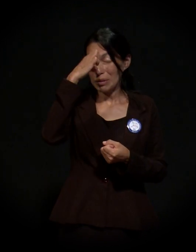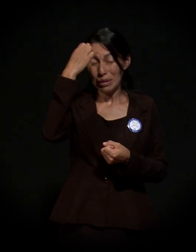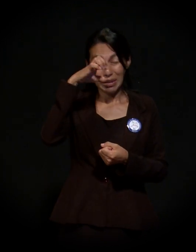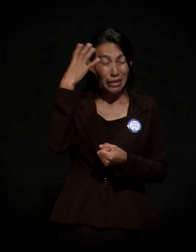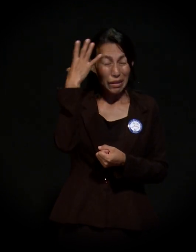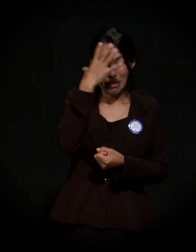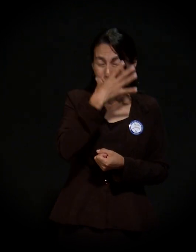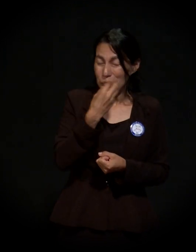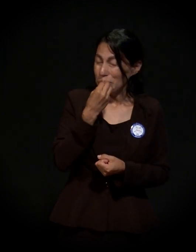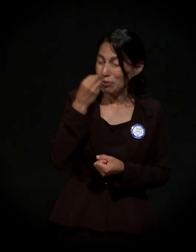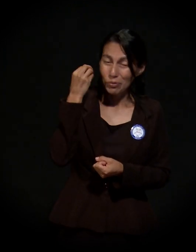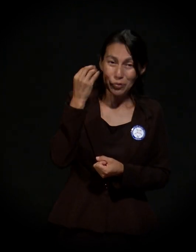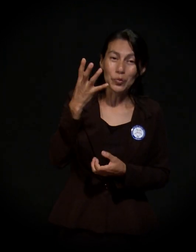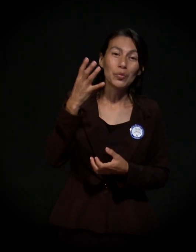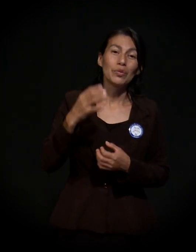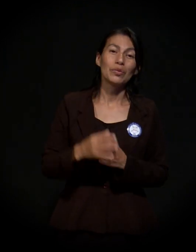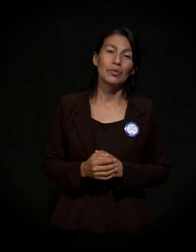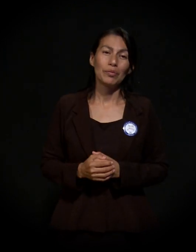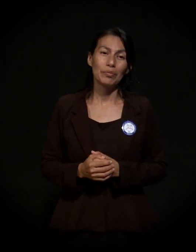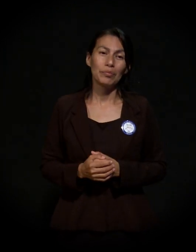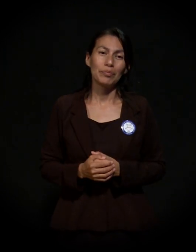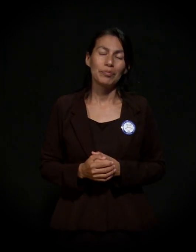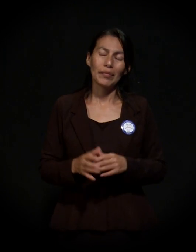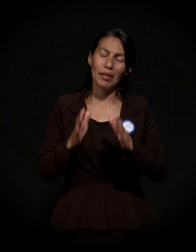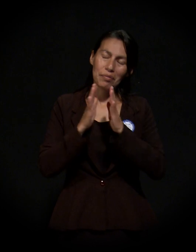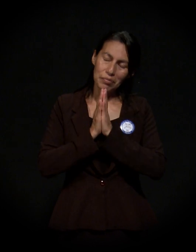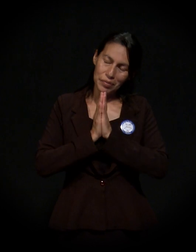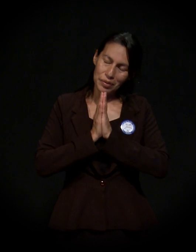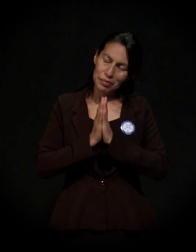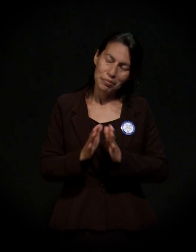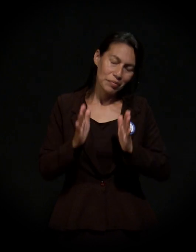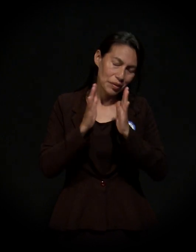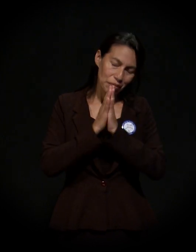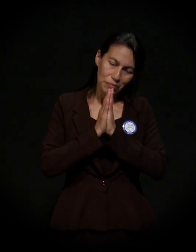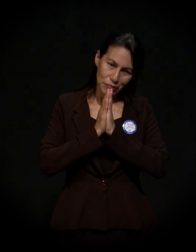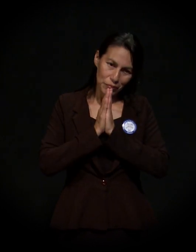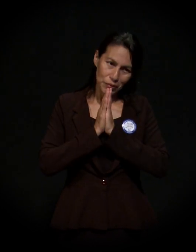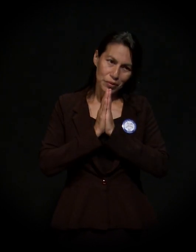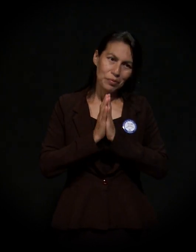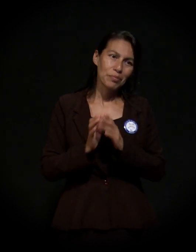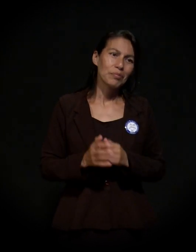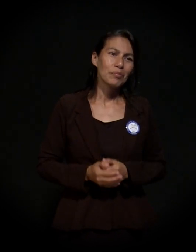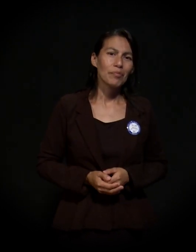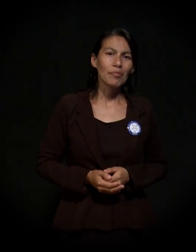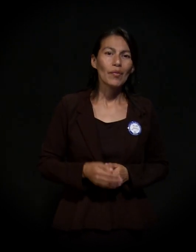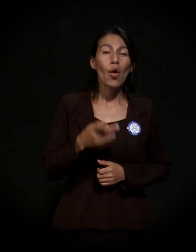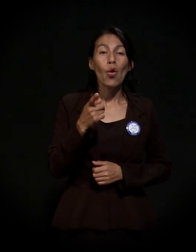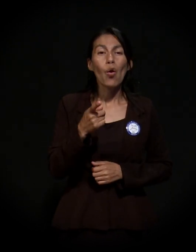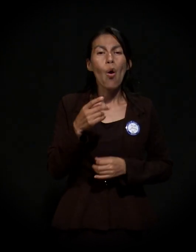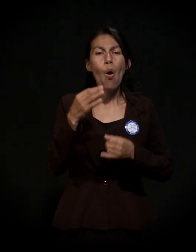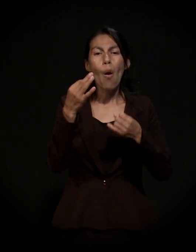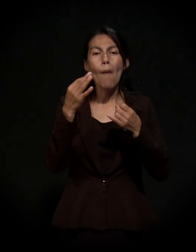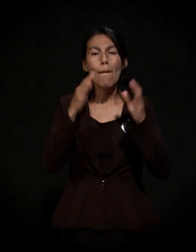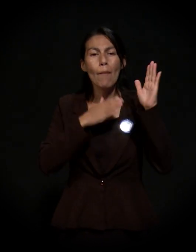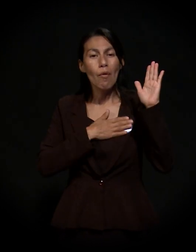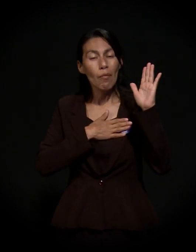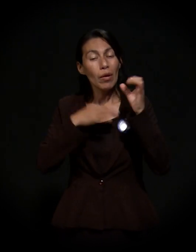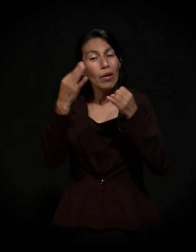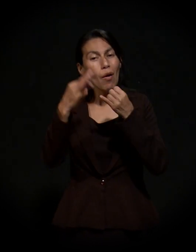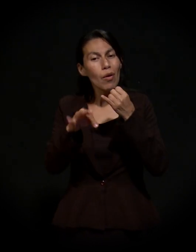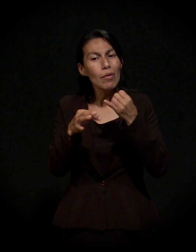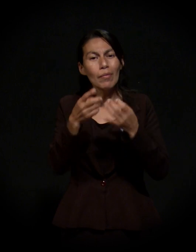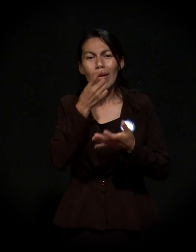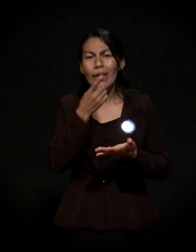maravillosa. Amén, amén, amén, amén. ¿Cuál es tu última promesa que nos ibas